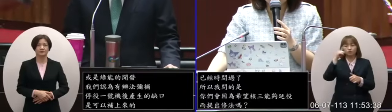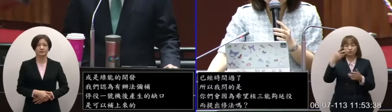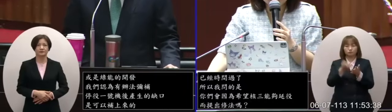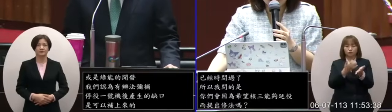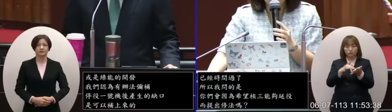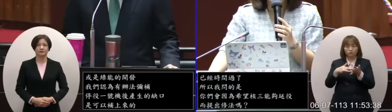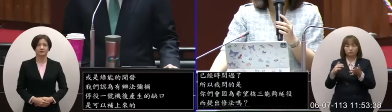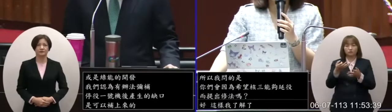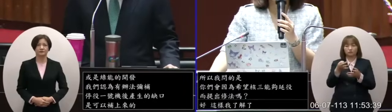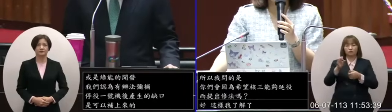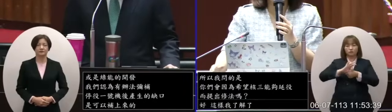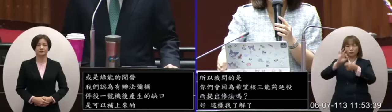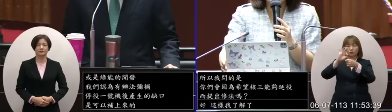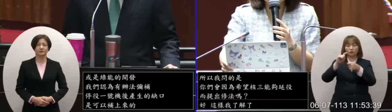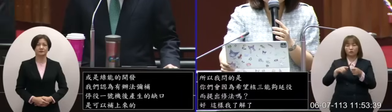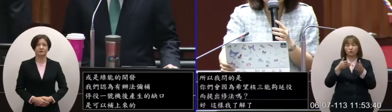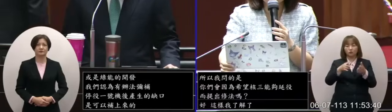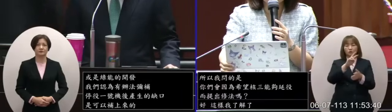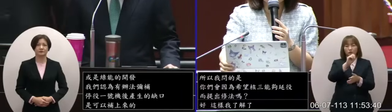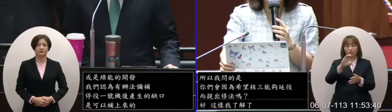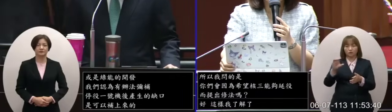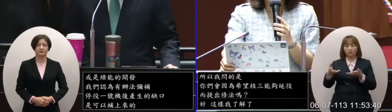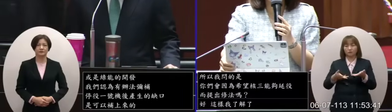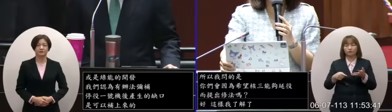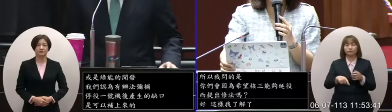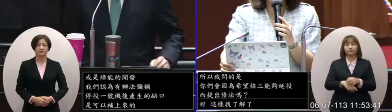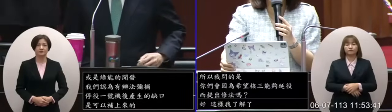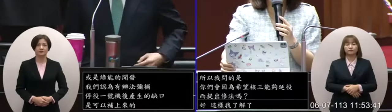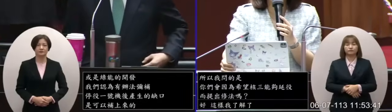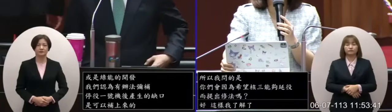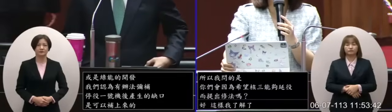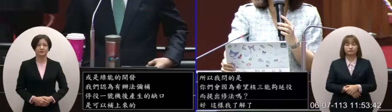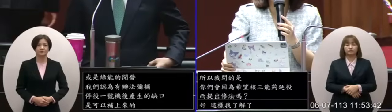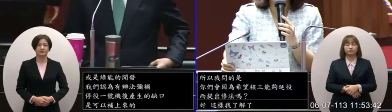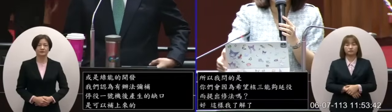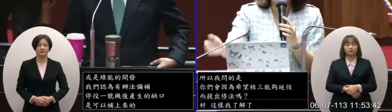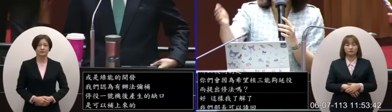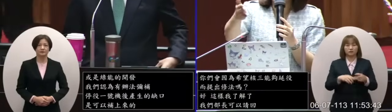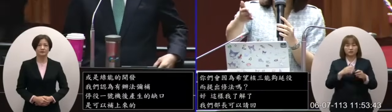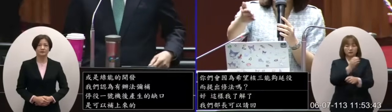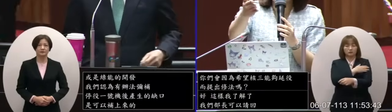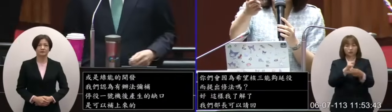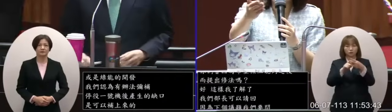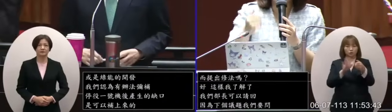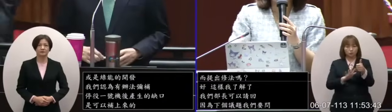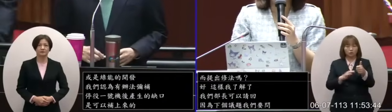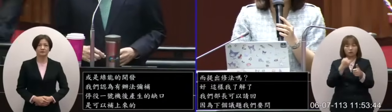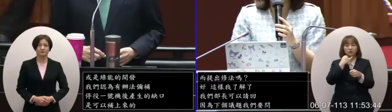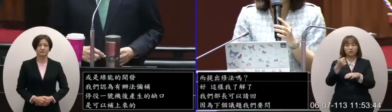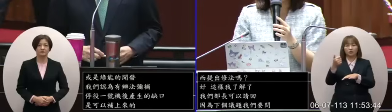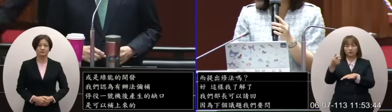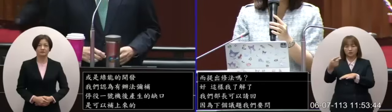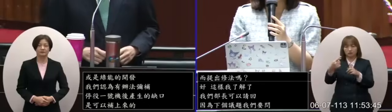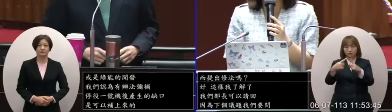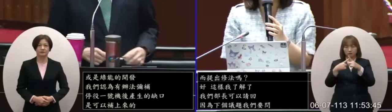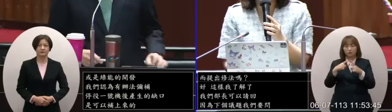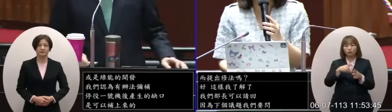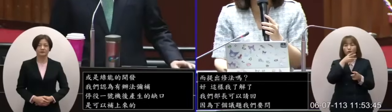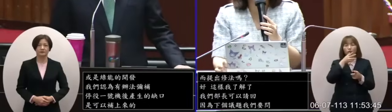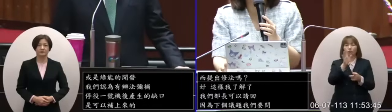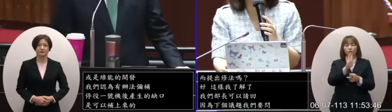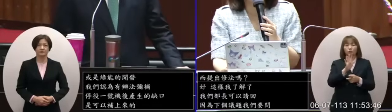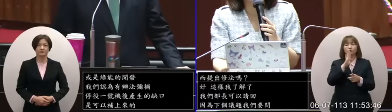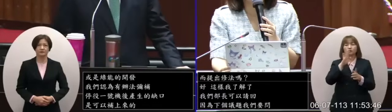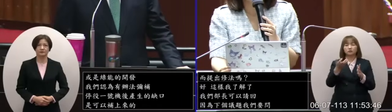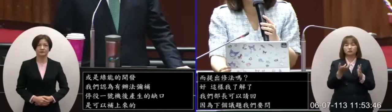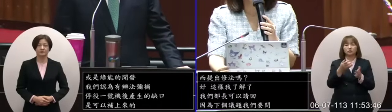算大幅增加哦，那要讨论 NCC 的事情。那这个陈耀祥主委可以上来，但请你不要讲话，因为呢，你已经说你